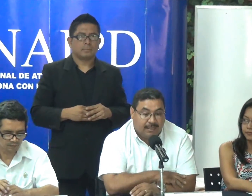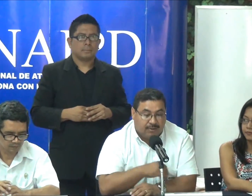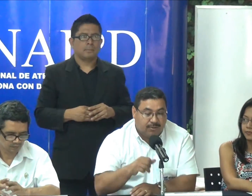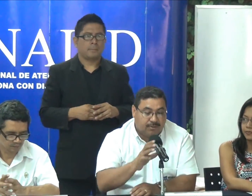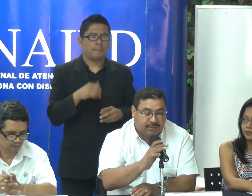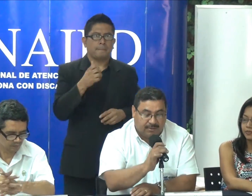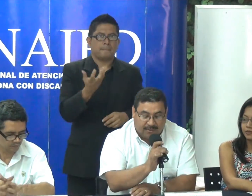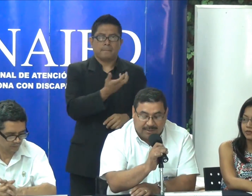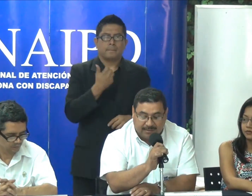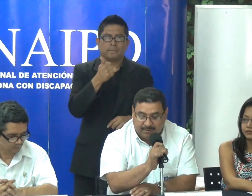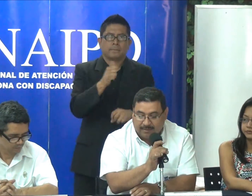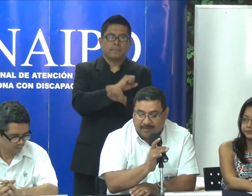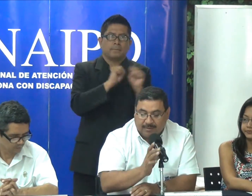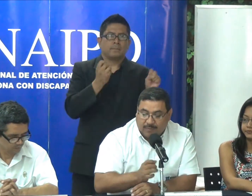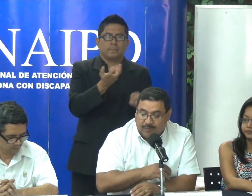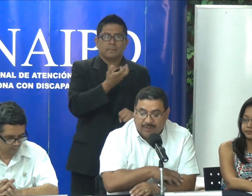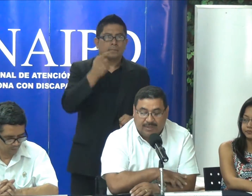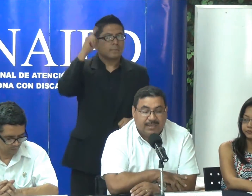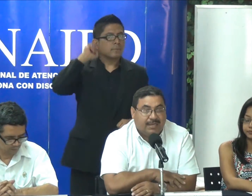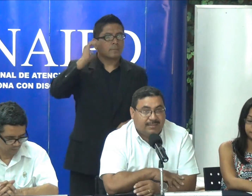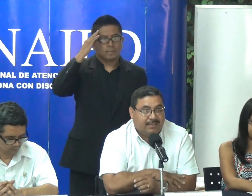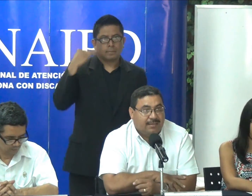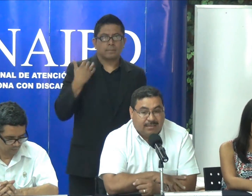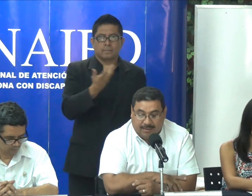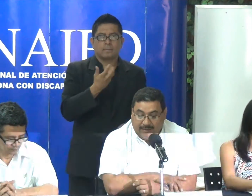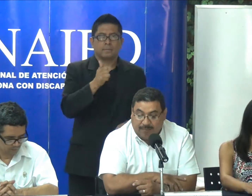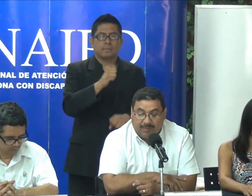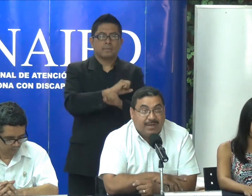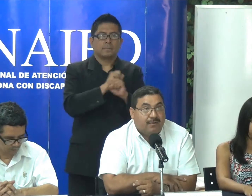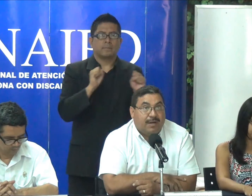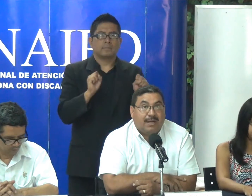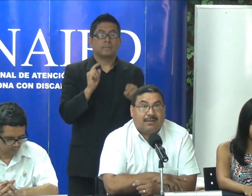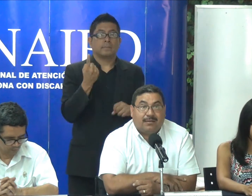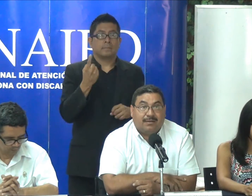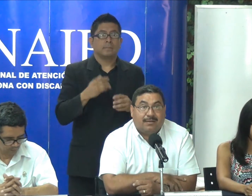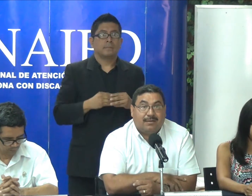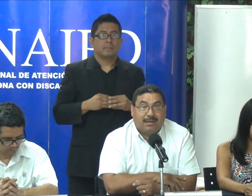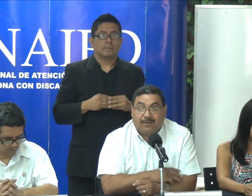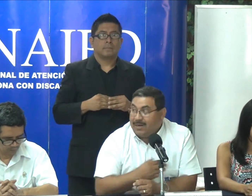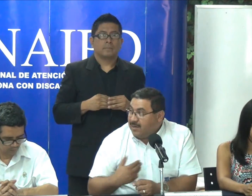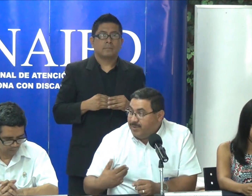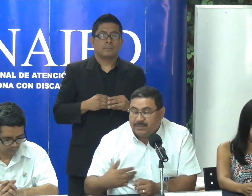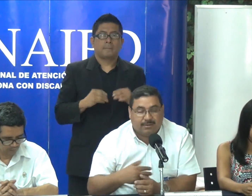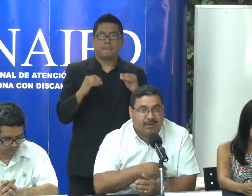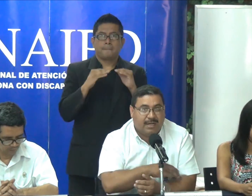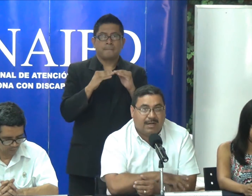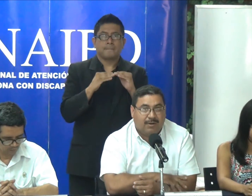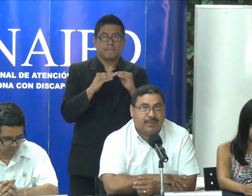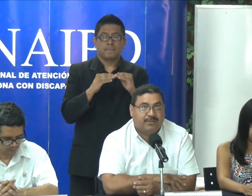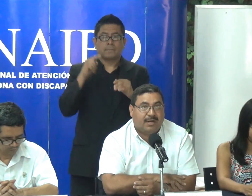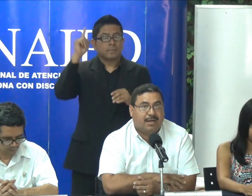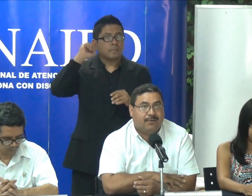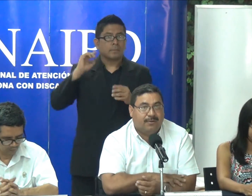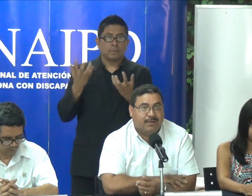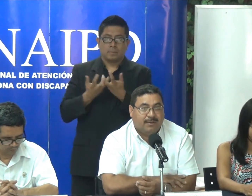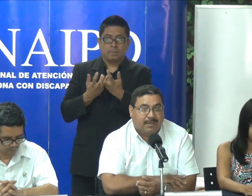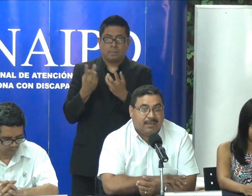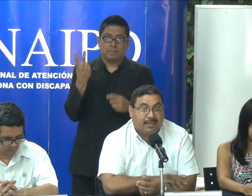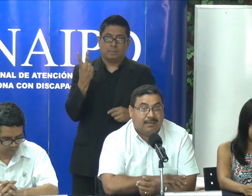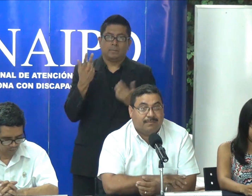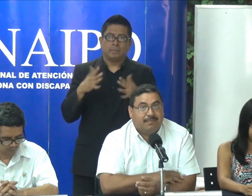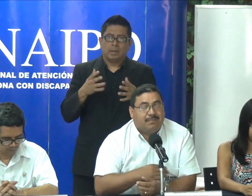Bien, tengan todos y todas muy buenos días. En primer lugar, al igual que mis colegas me han mencionado,